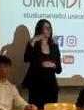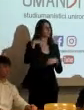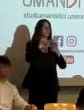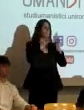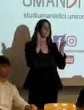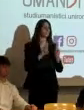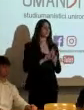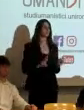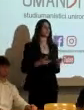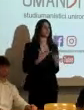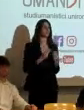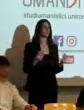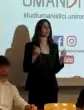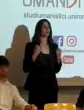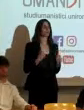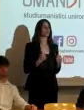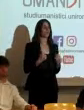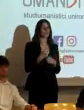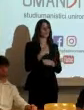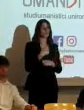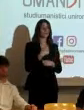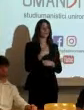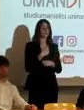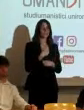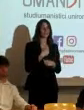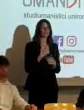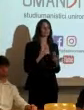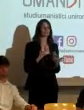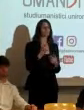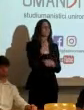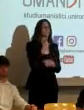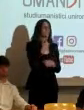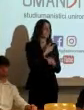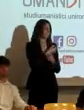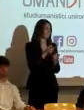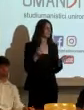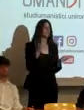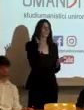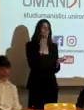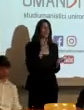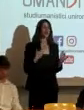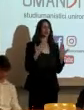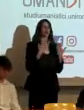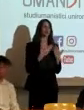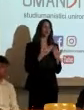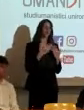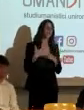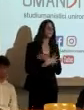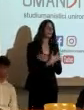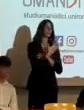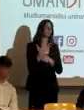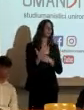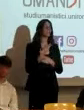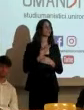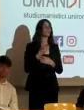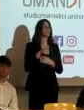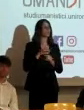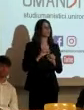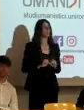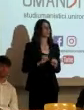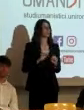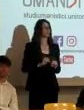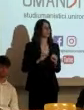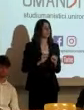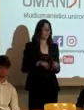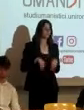vuole studiare da noi, soprattutto alla magistrale, avrà la possibilità anche di partecipare ad attività di scavo